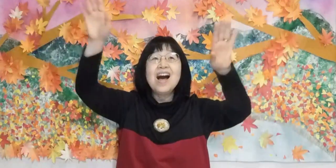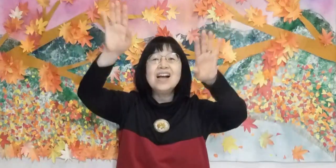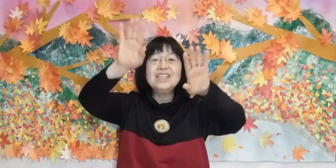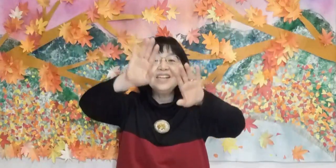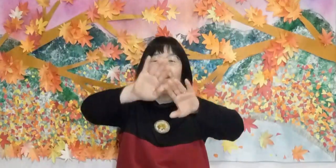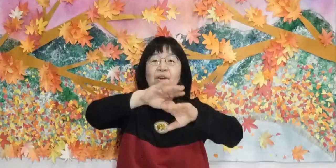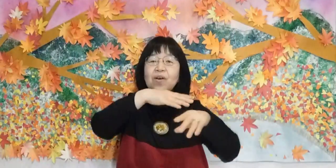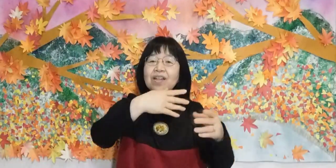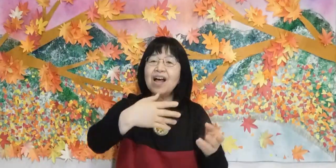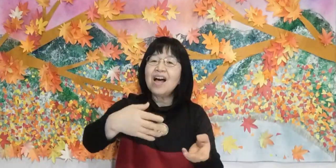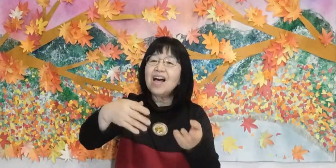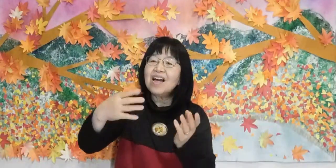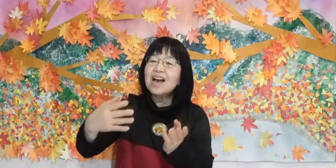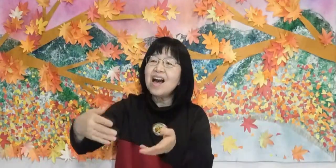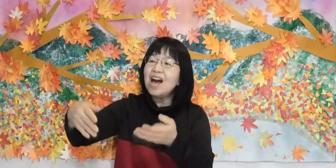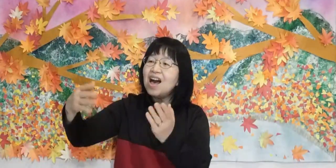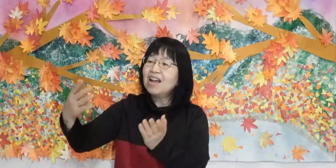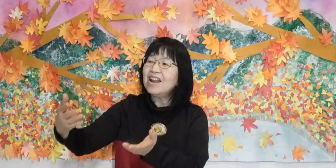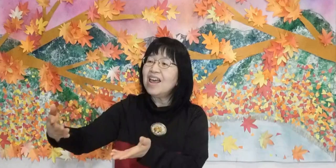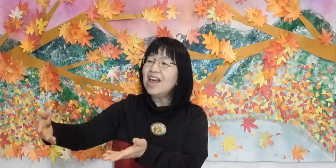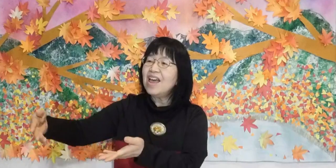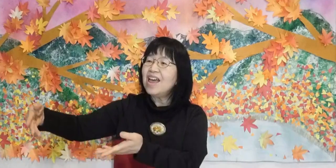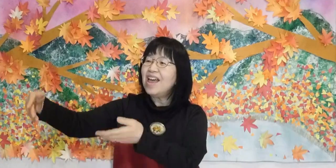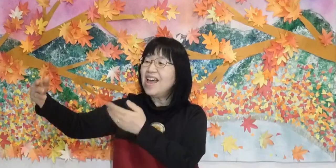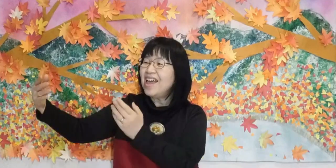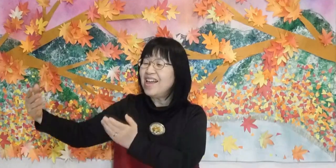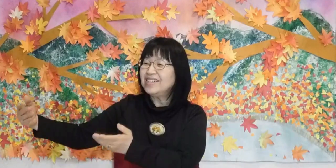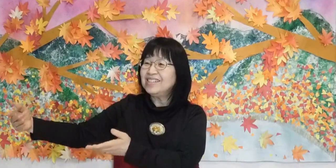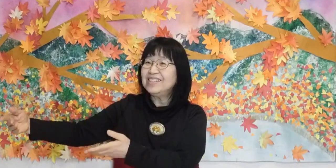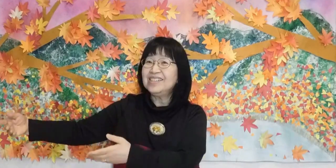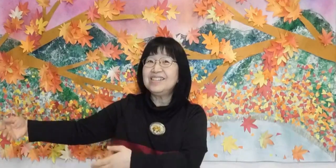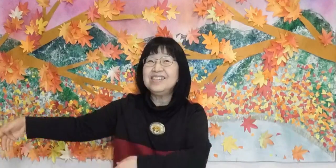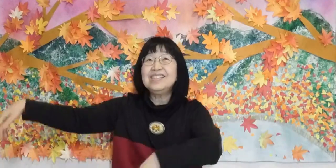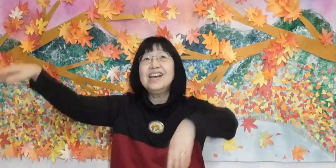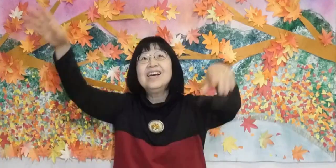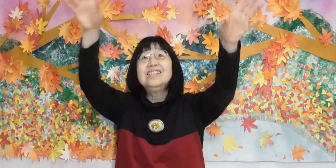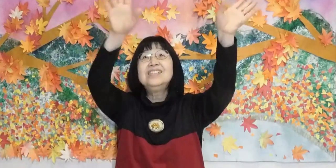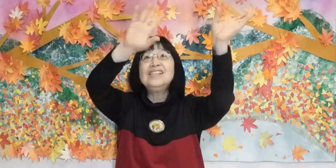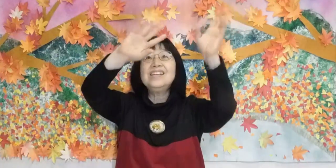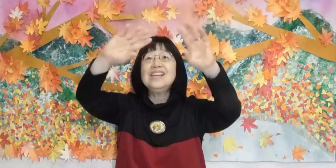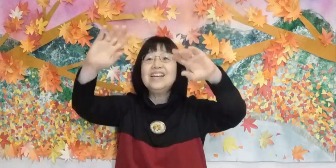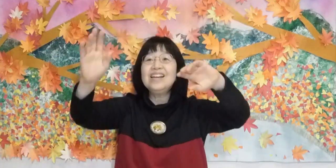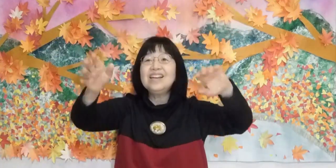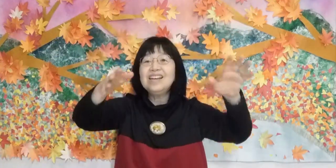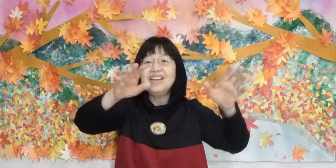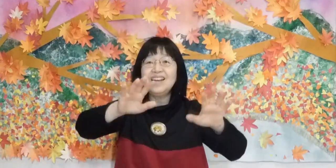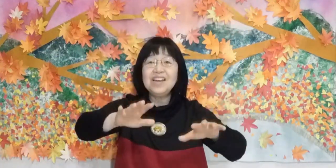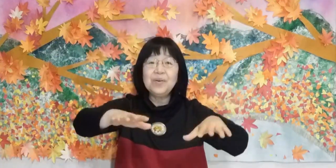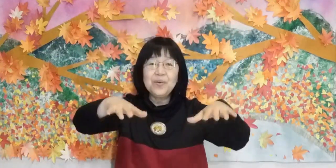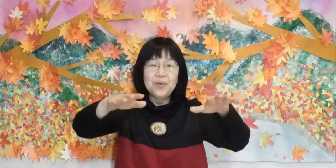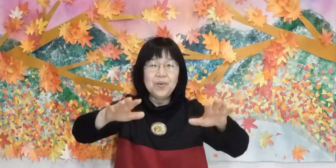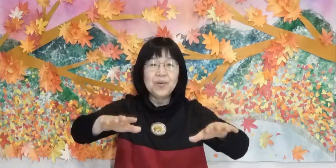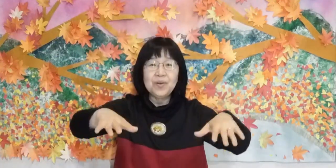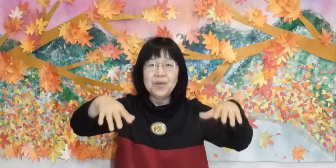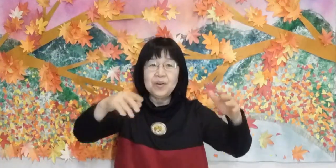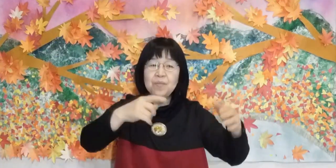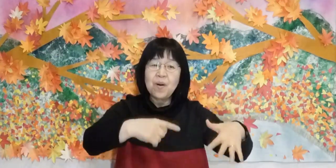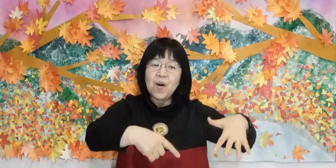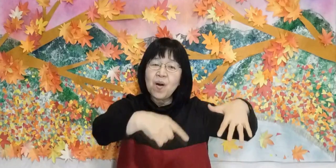様、谷の流れに散りゆくも